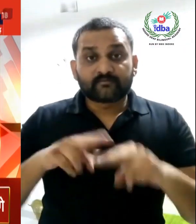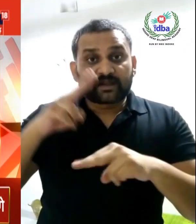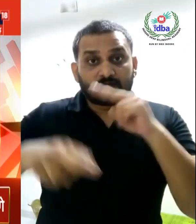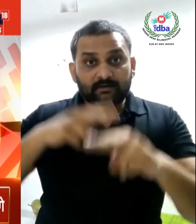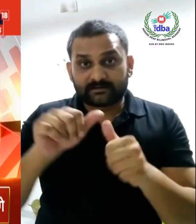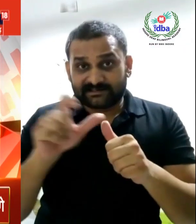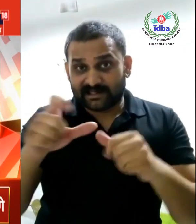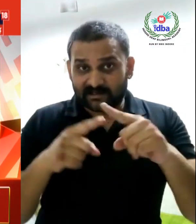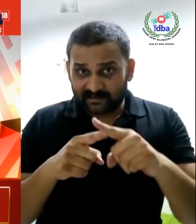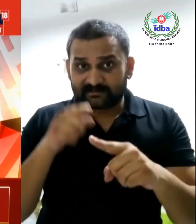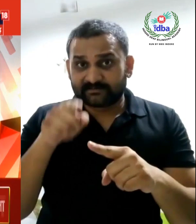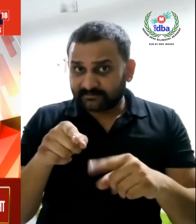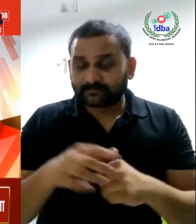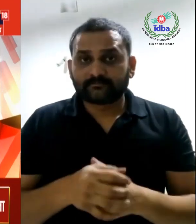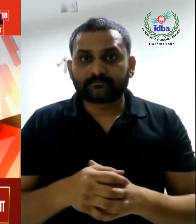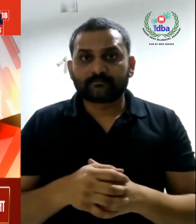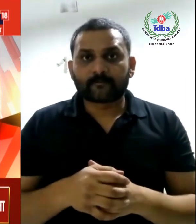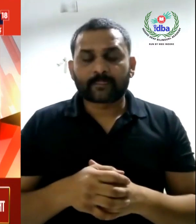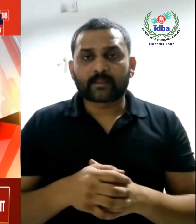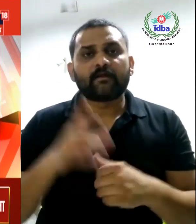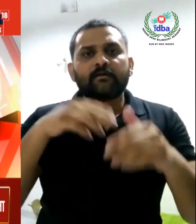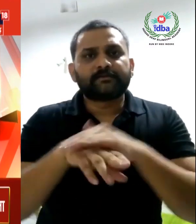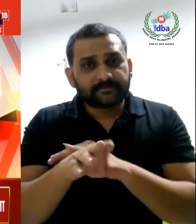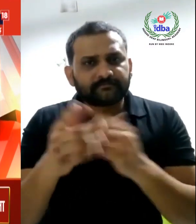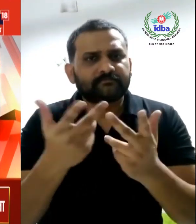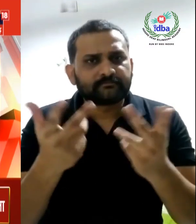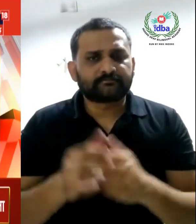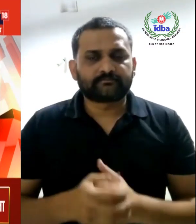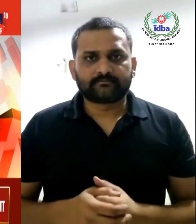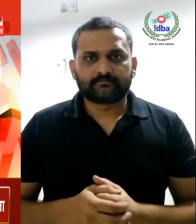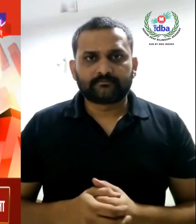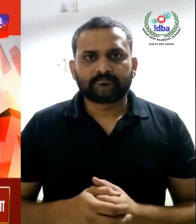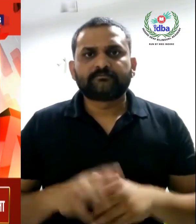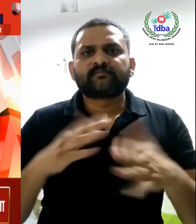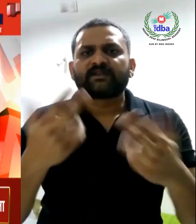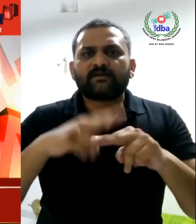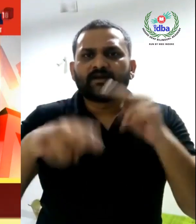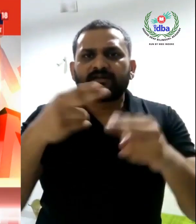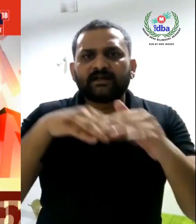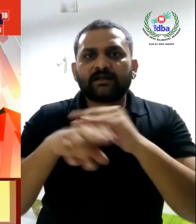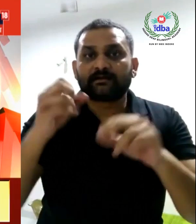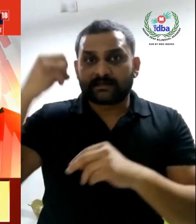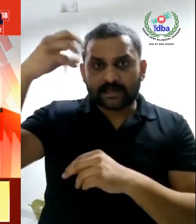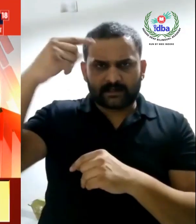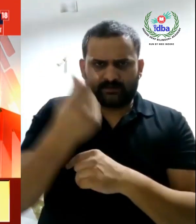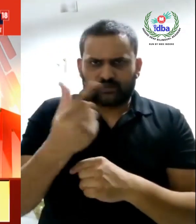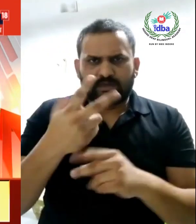कारखाना अधिनियम फैक्ट्री एक्ट के अंतर्गत जो इकाइयां बिना बिजली के चलती हैं